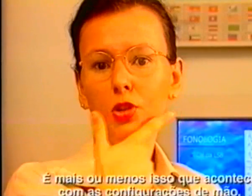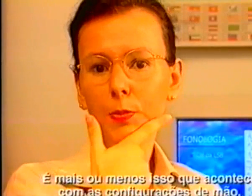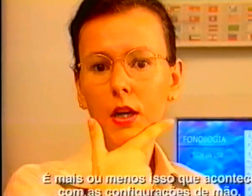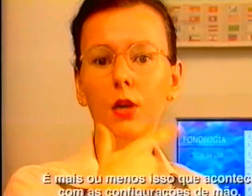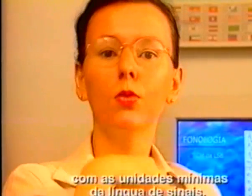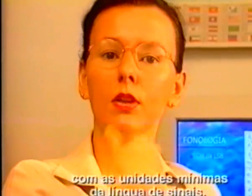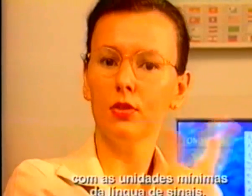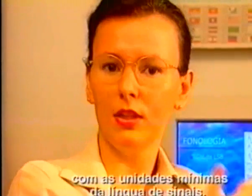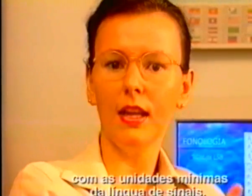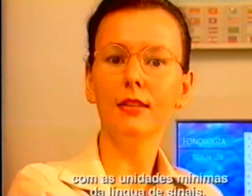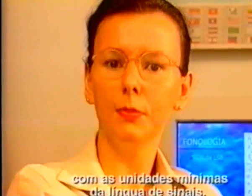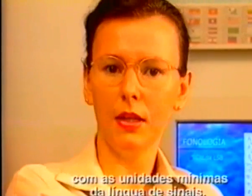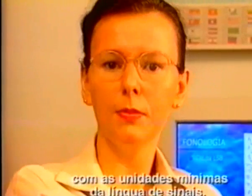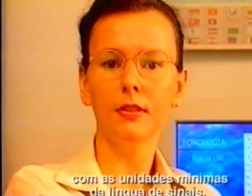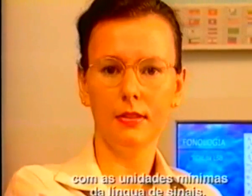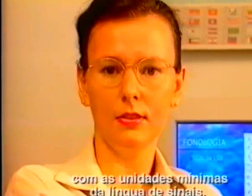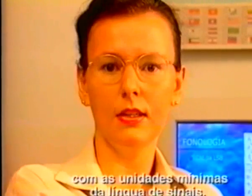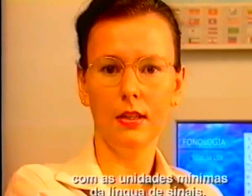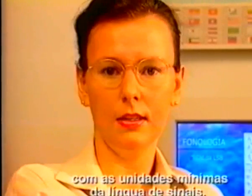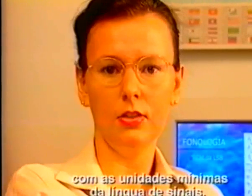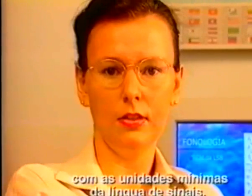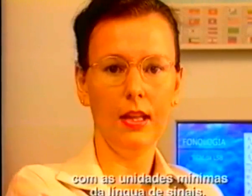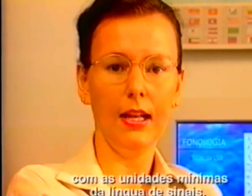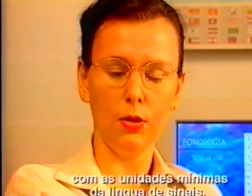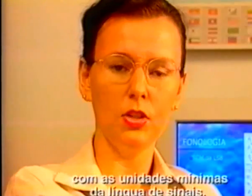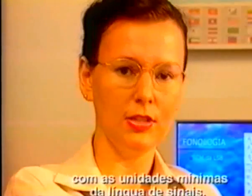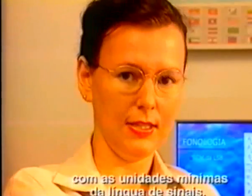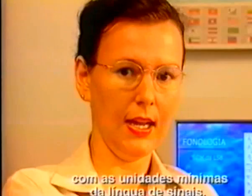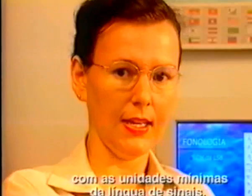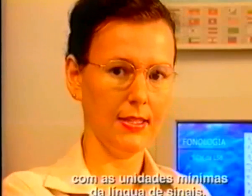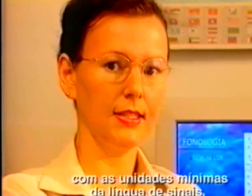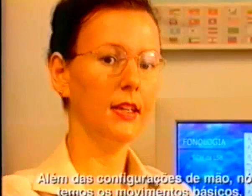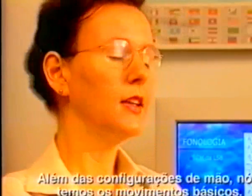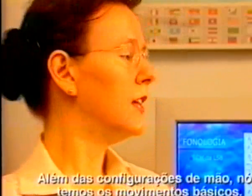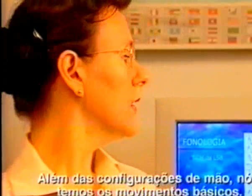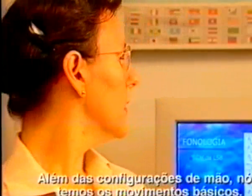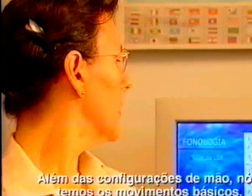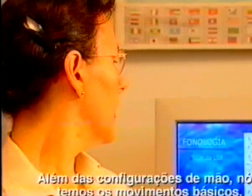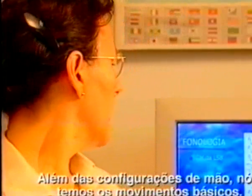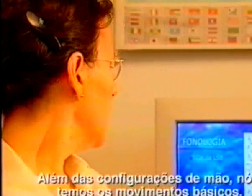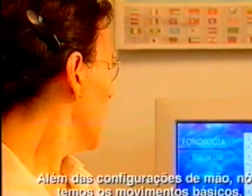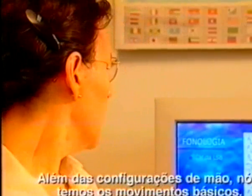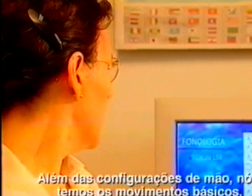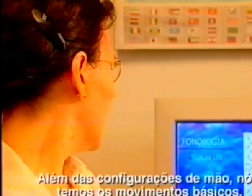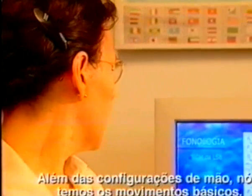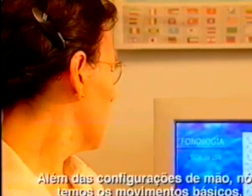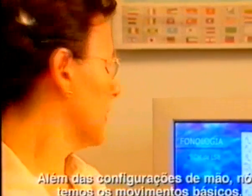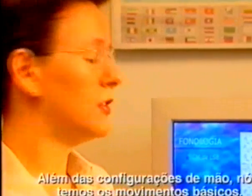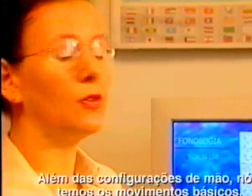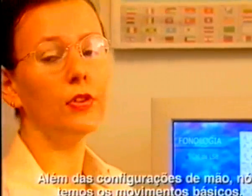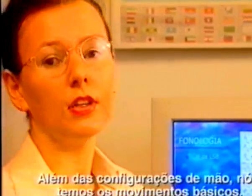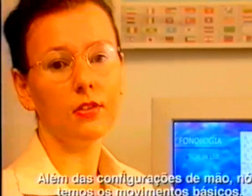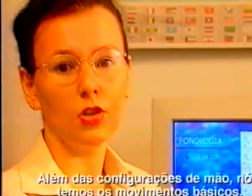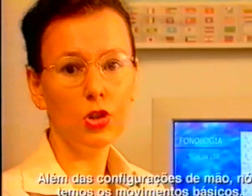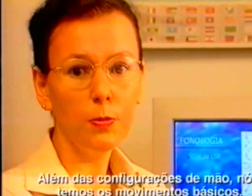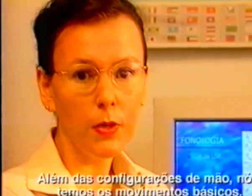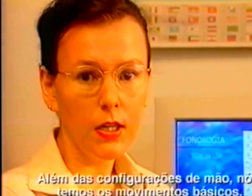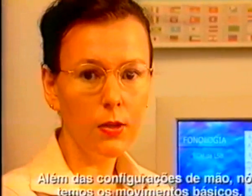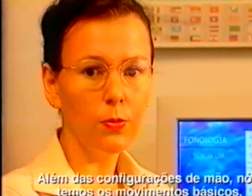configurações de mão, com as unidades mínimas da língua de sinais. Além das configurações de